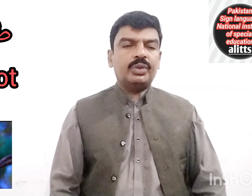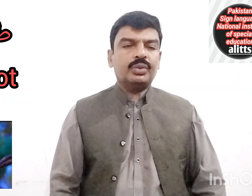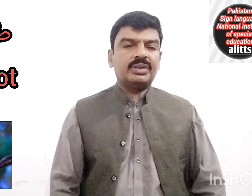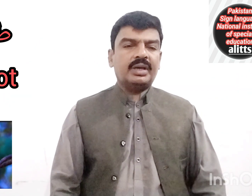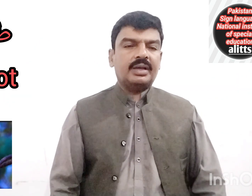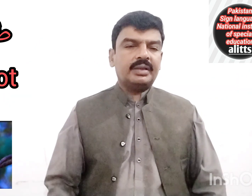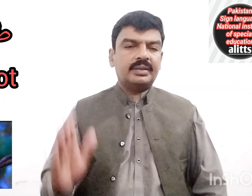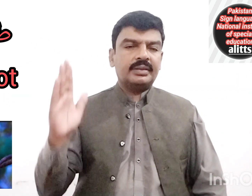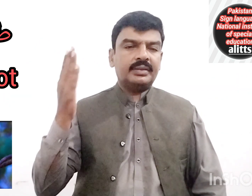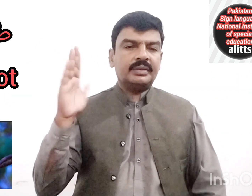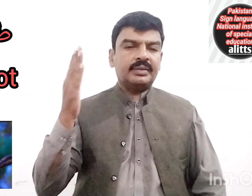तोता,